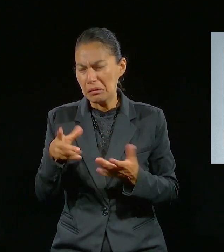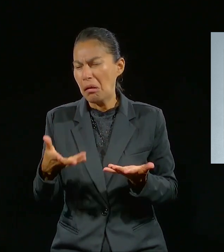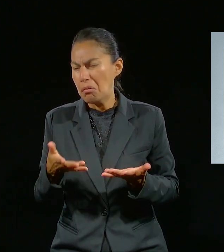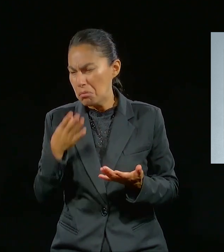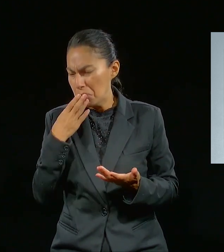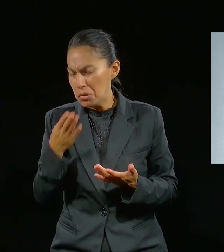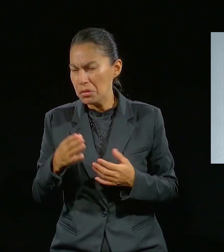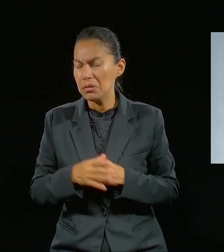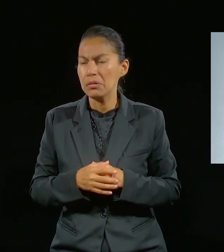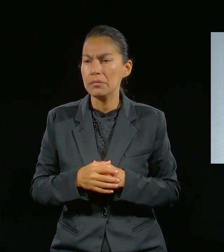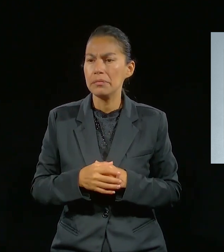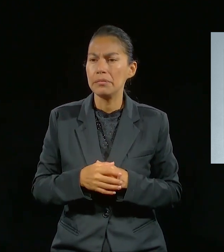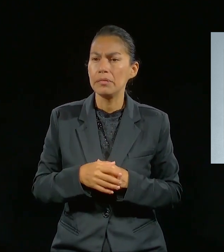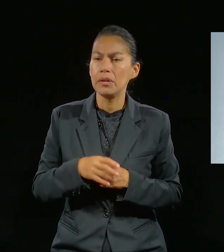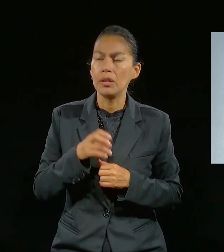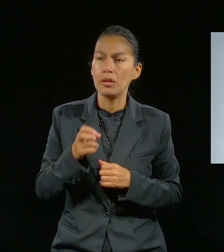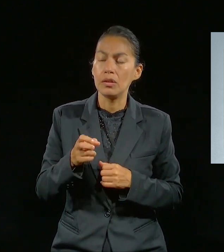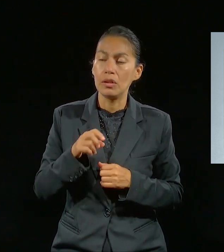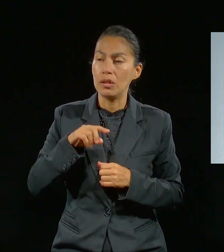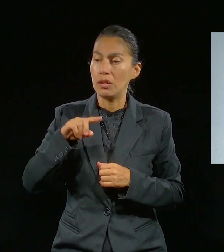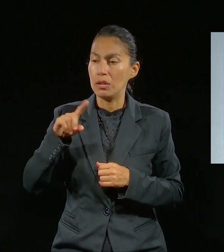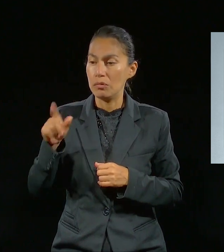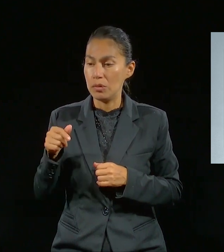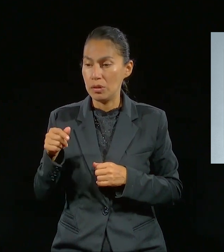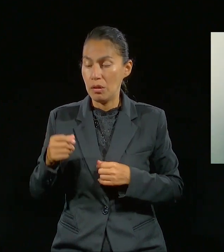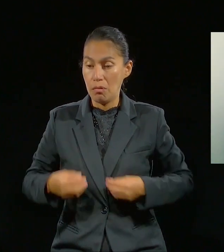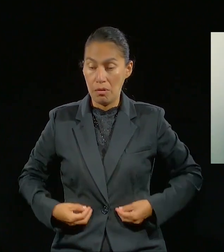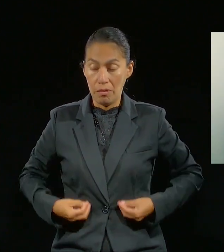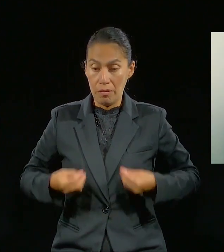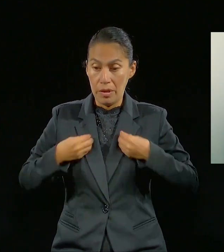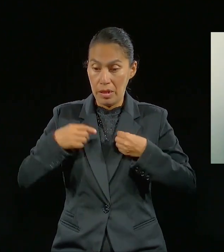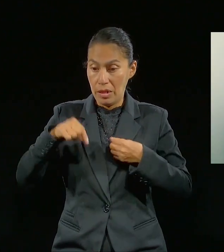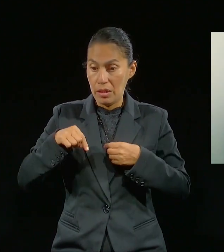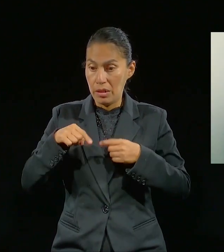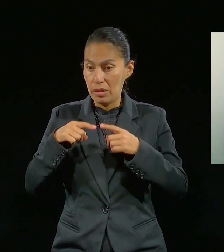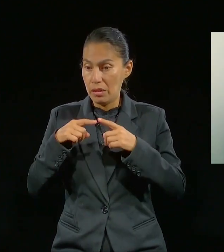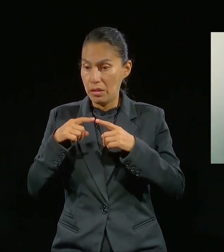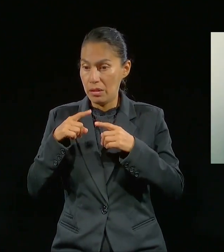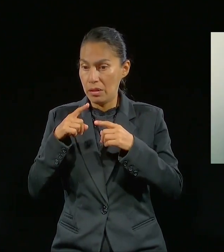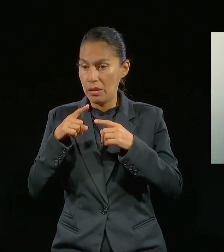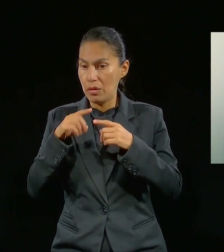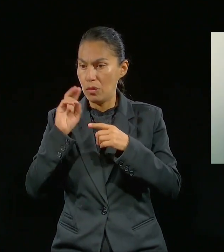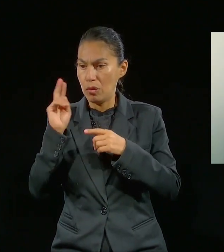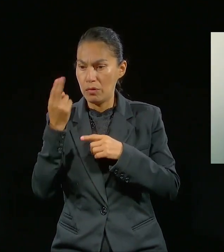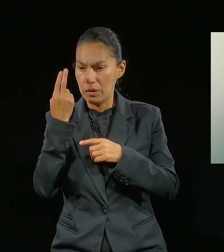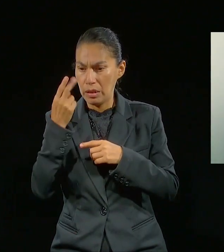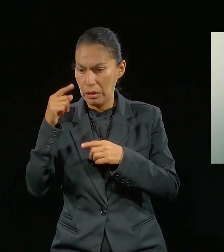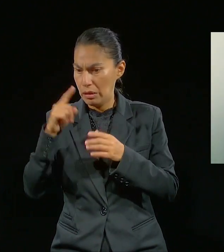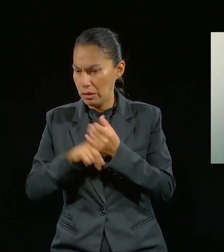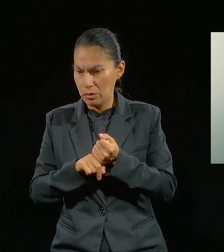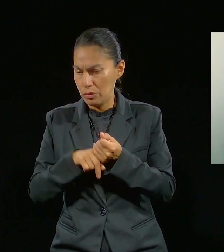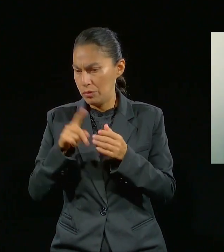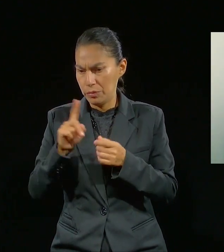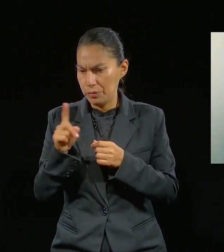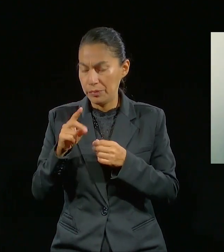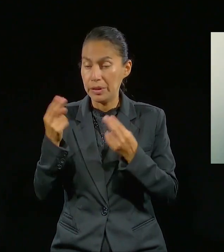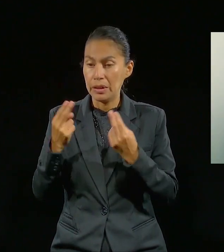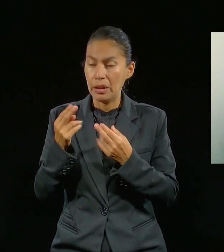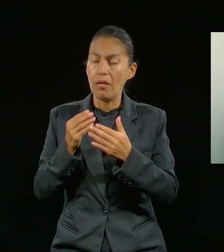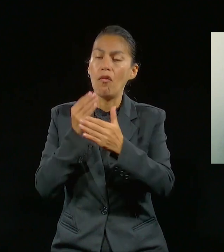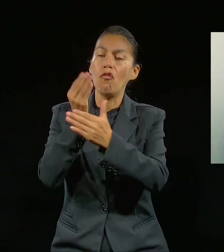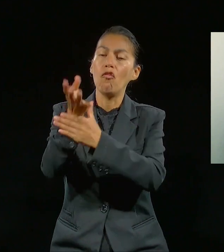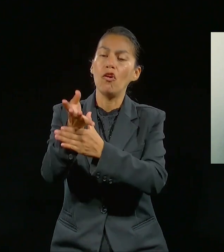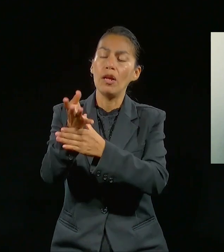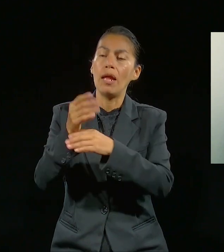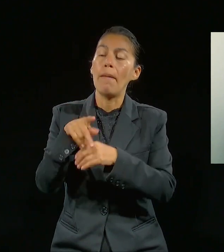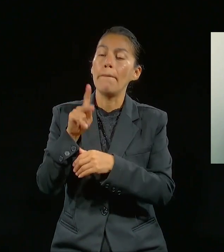él porque ya quería pues, que fuera externo. Y para eso, como él tenía 25 años, tenía que estar uno